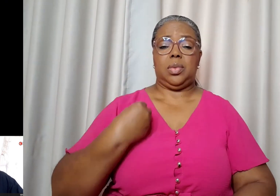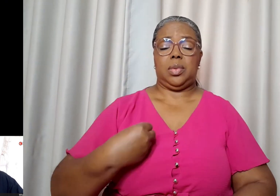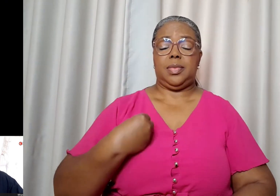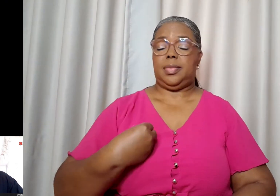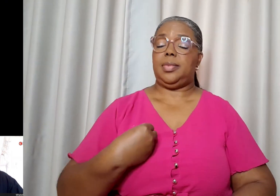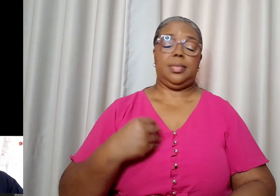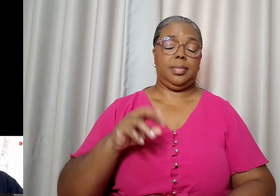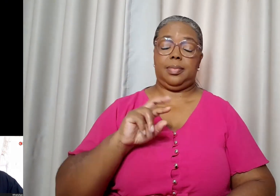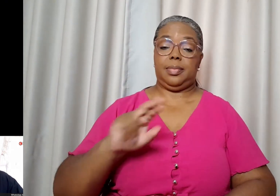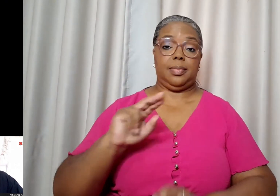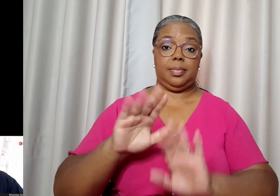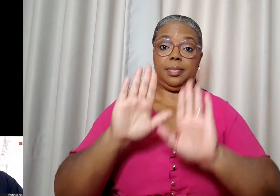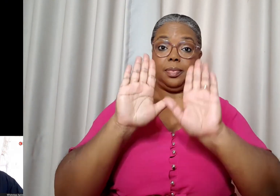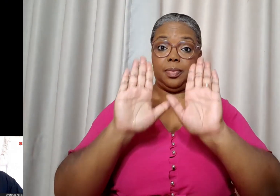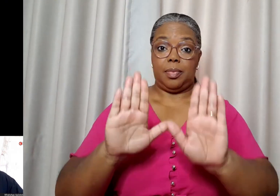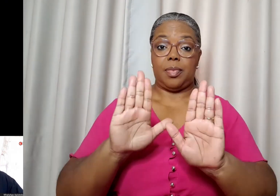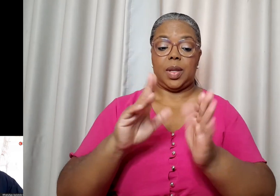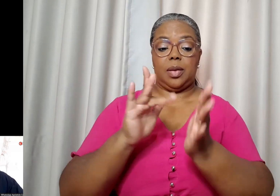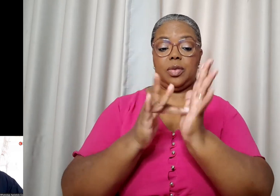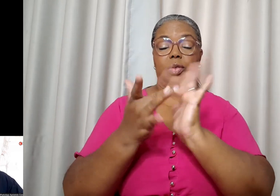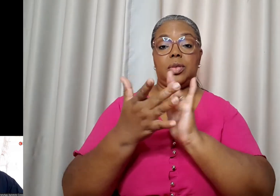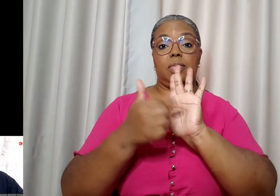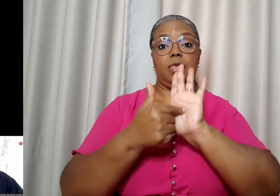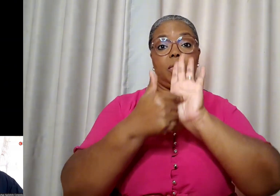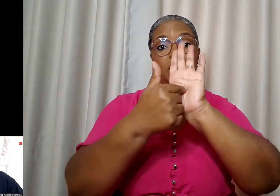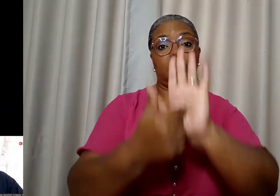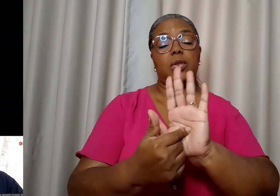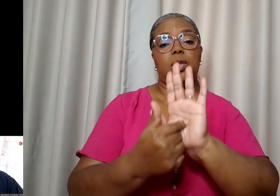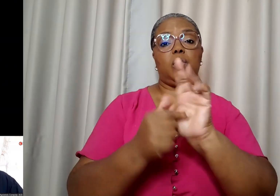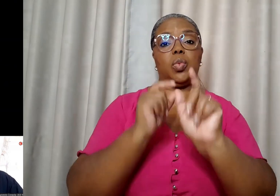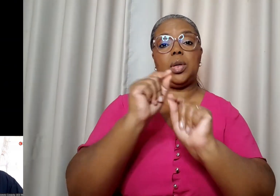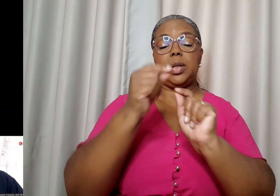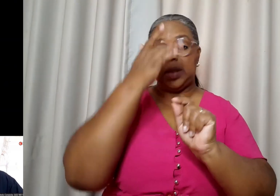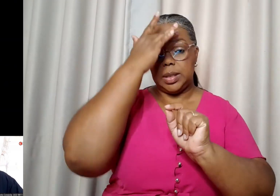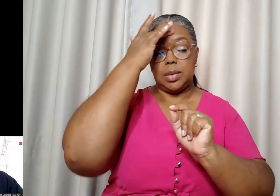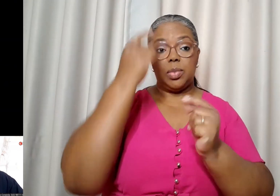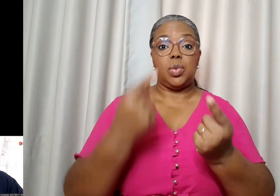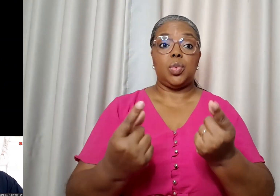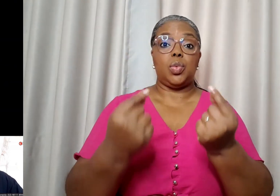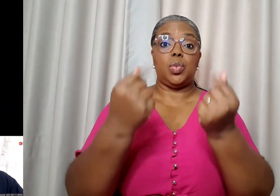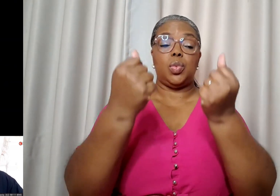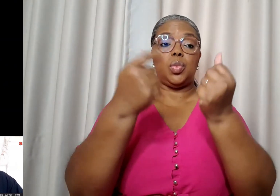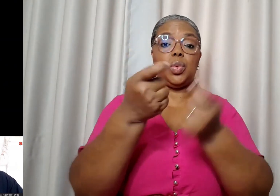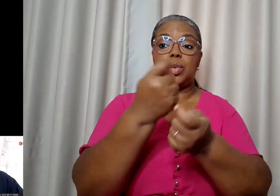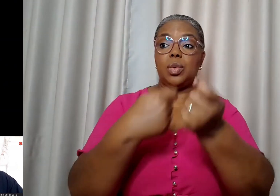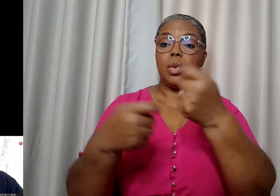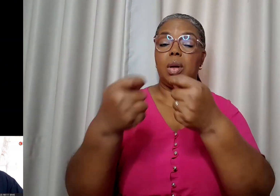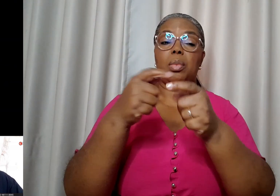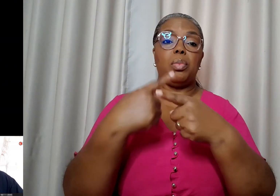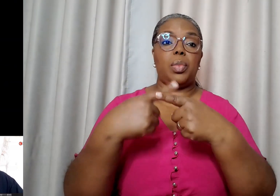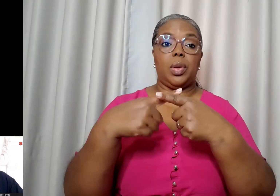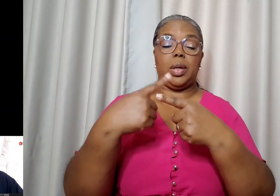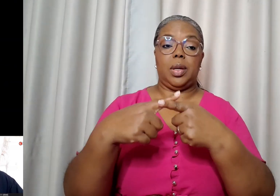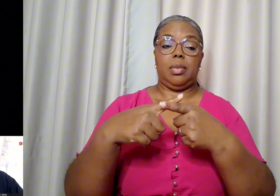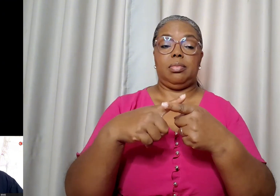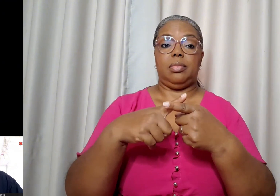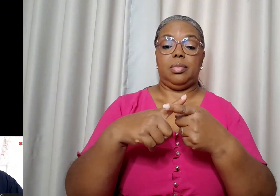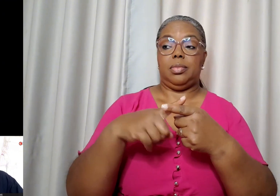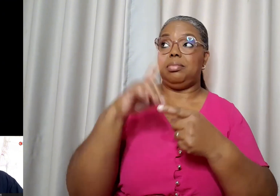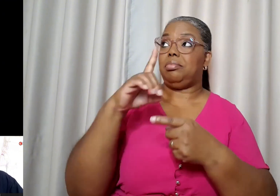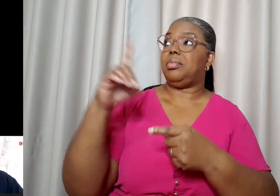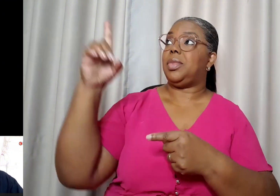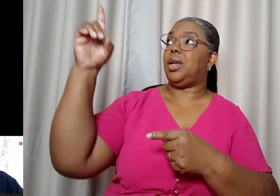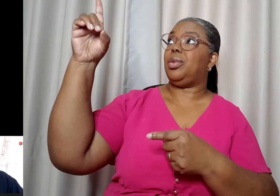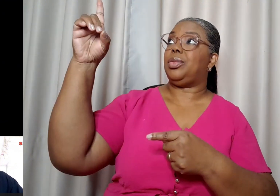dos negociantes, muitos dos homens ricos, na verdade, substituíram Deus na sua vida. Eu quero